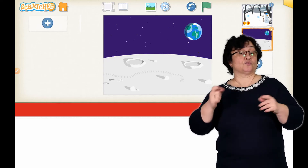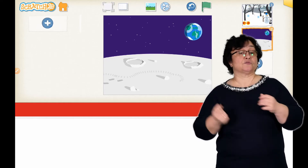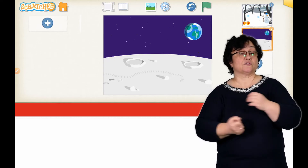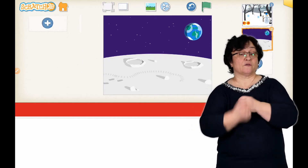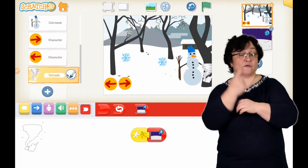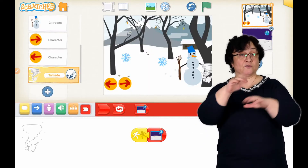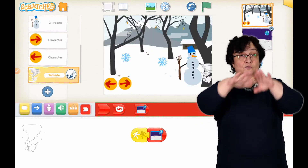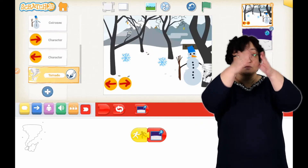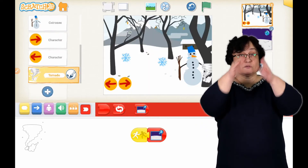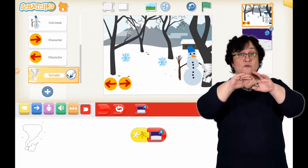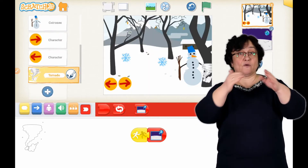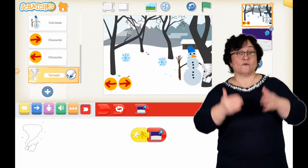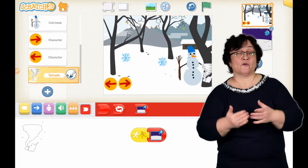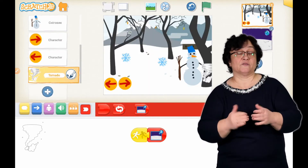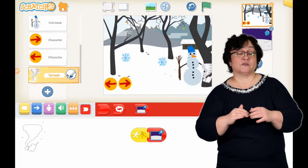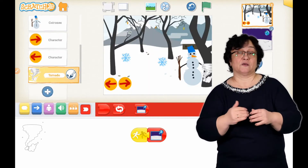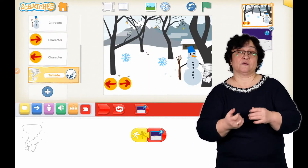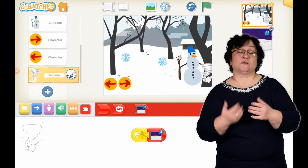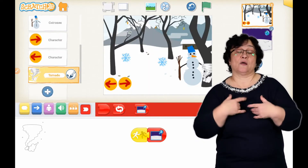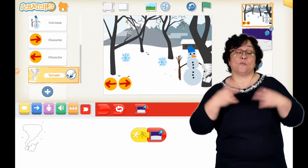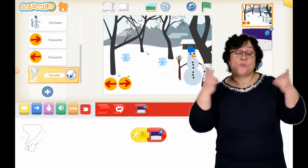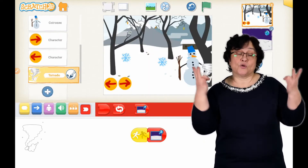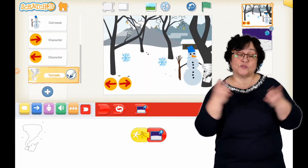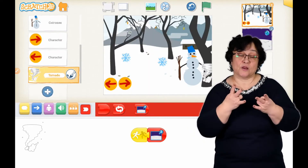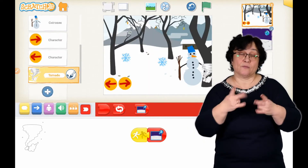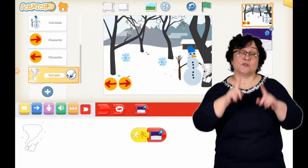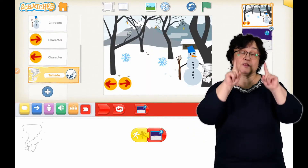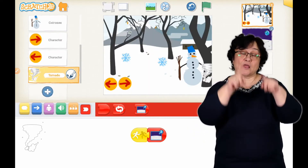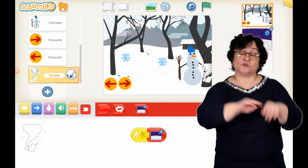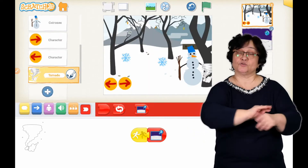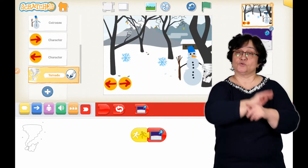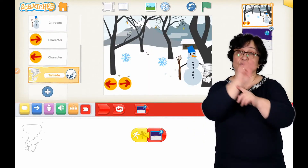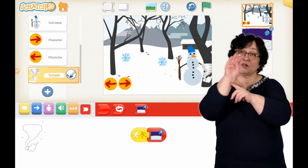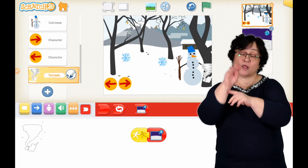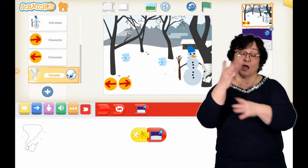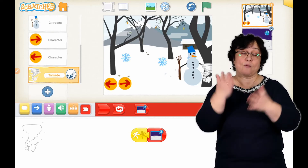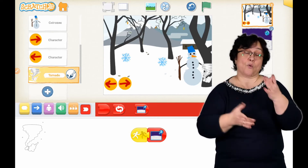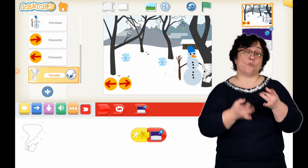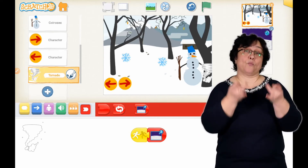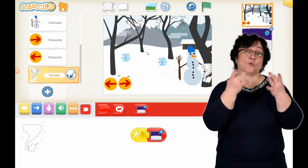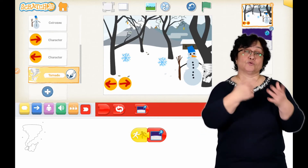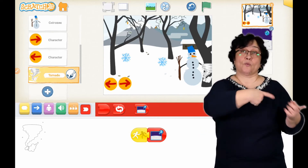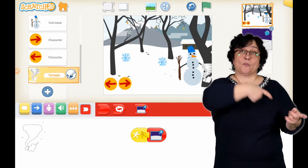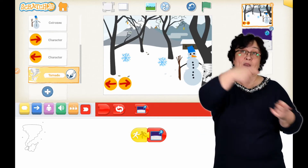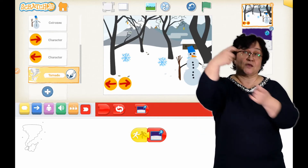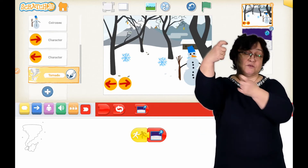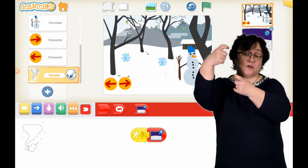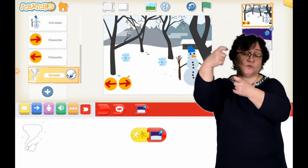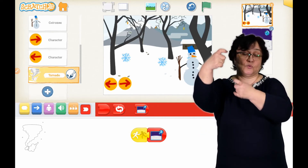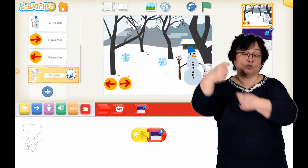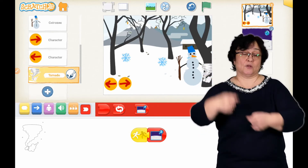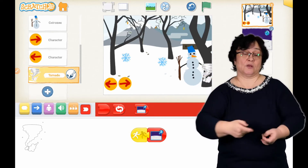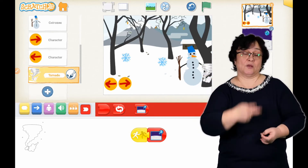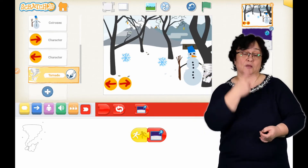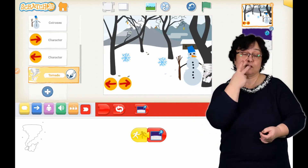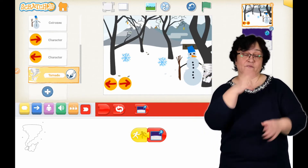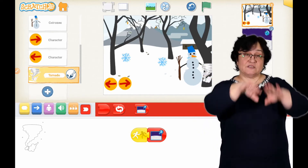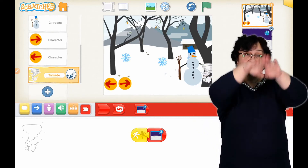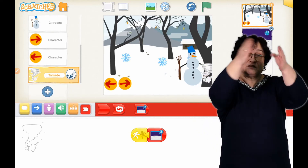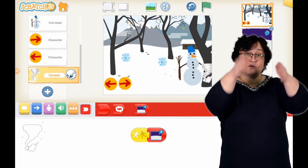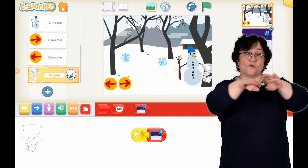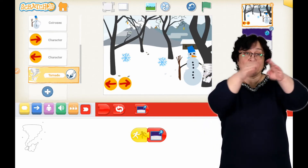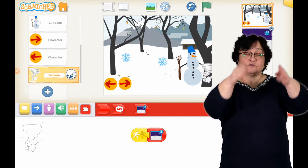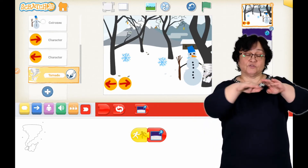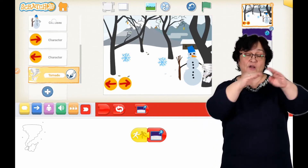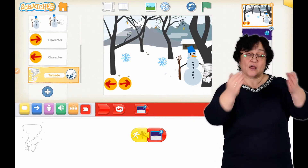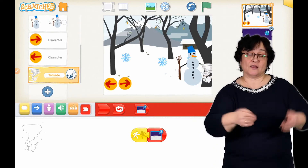героїв. Щоб тут з'явився сніговик, нам потрібно його теж додати або просто перетягнути. Ось, дивись,